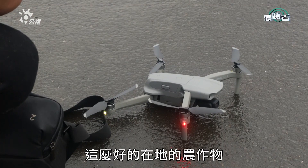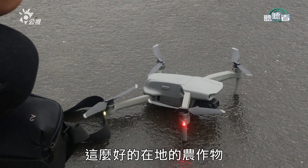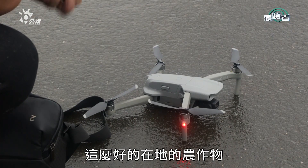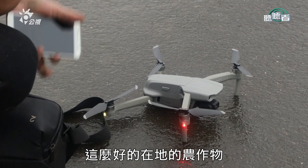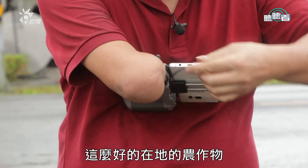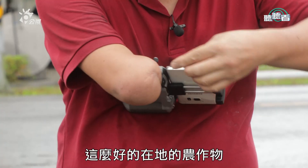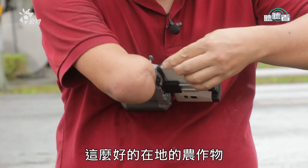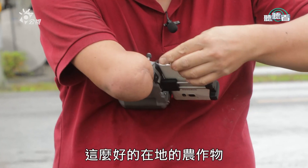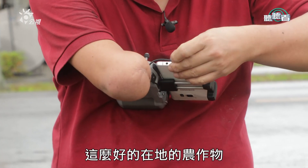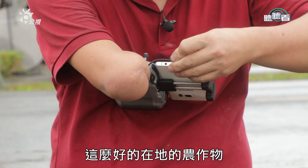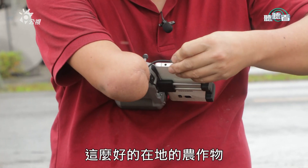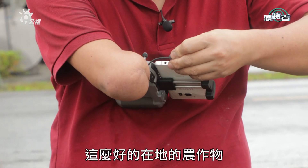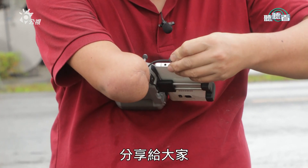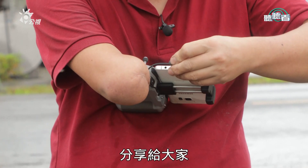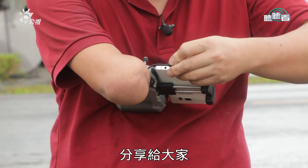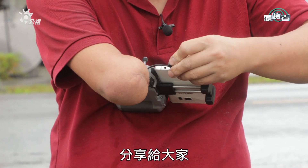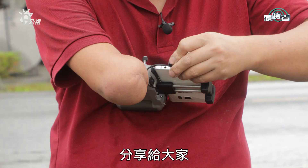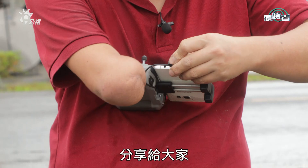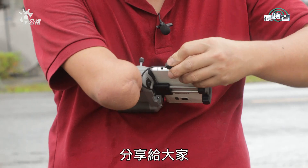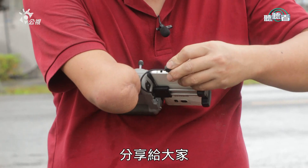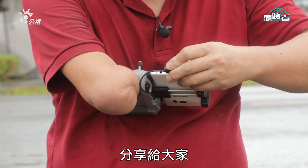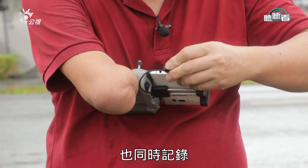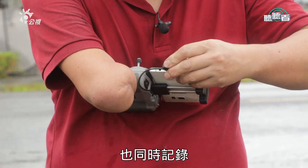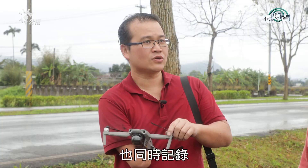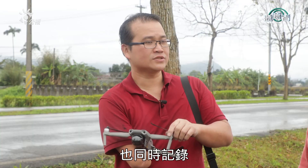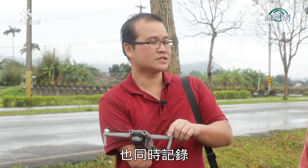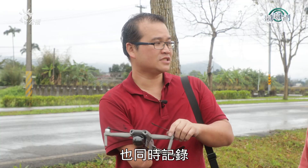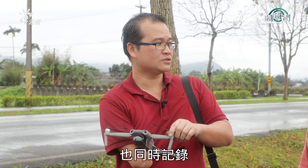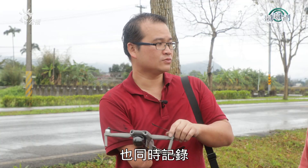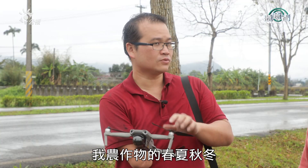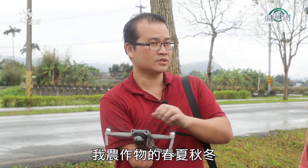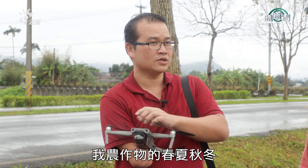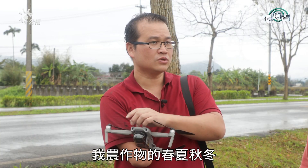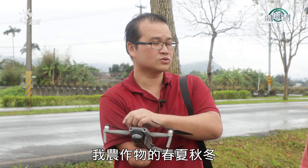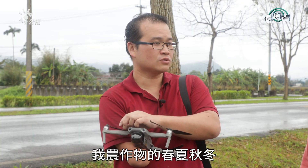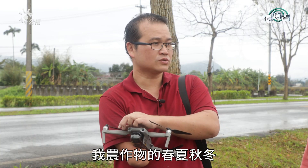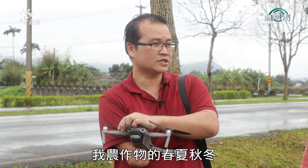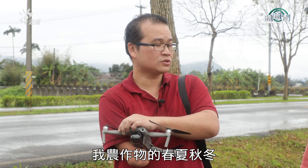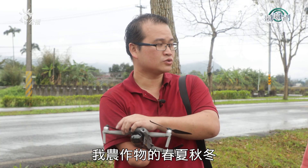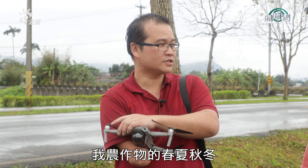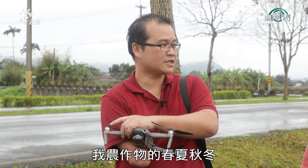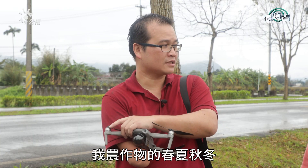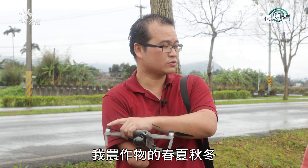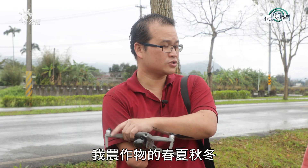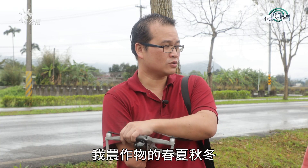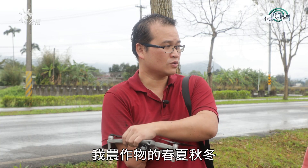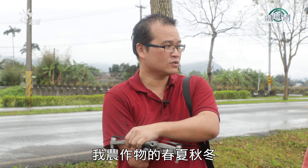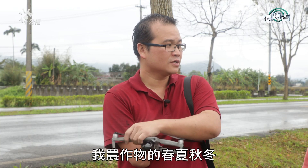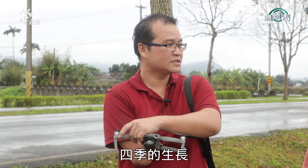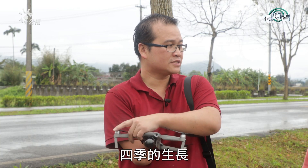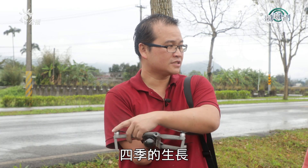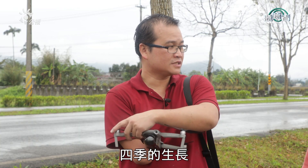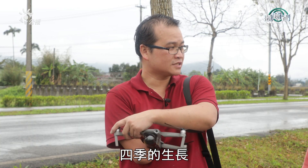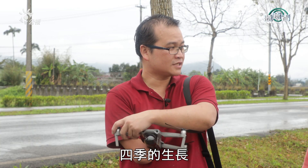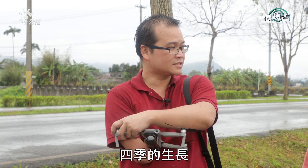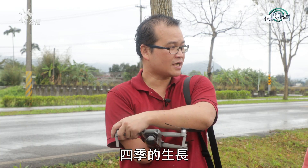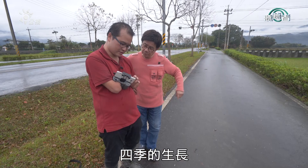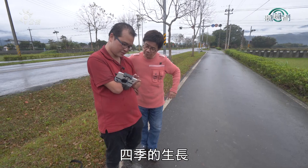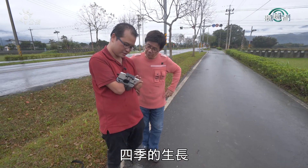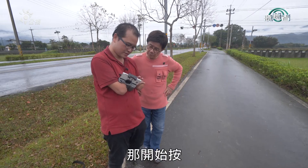哈、哦、在地的农作物分享给大家，也同时记录我农作物的春夏秋冬四季的生长。那